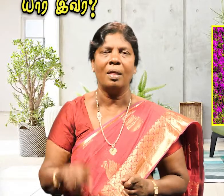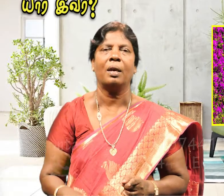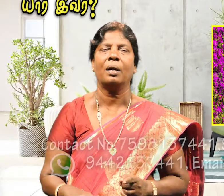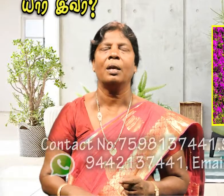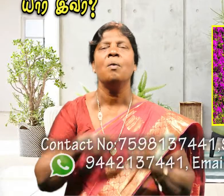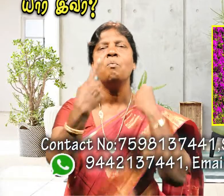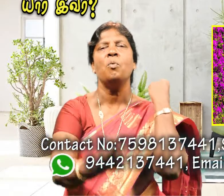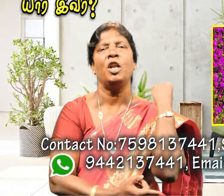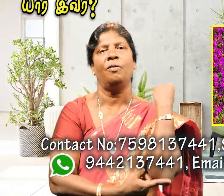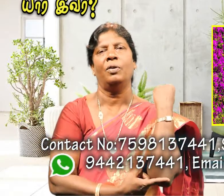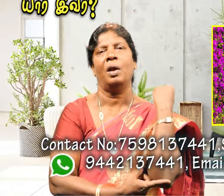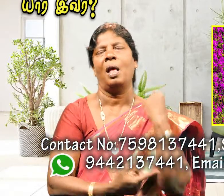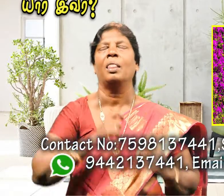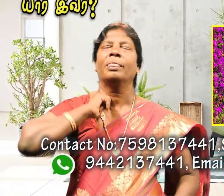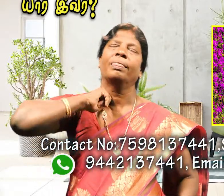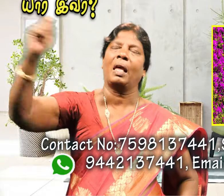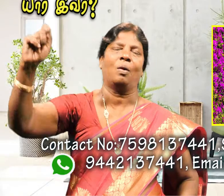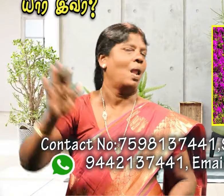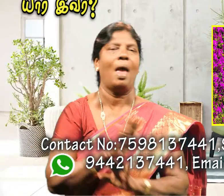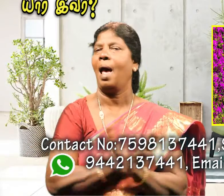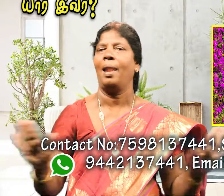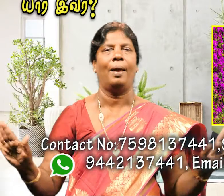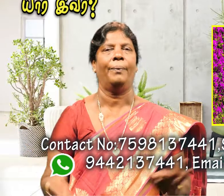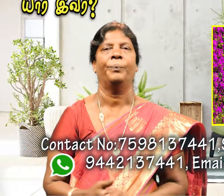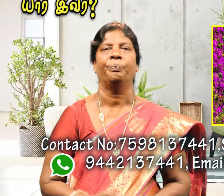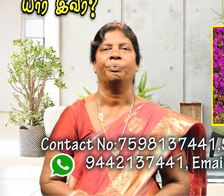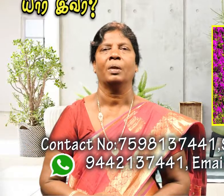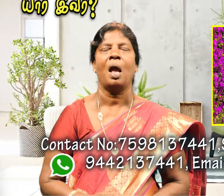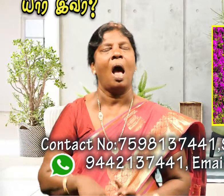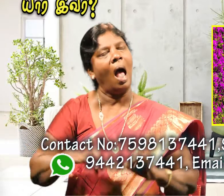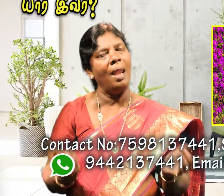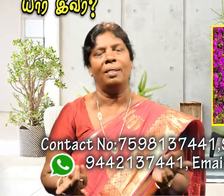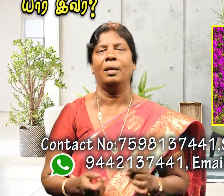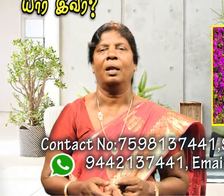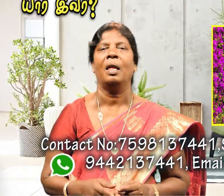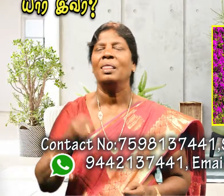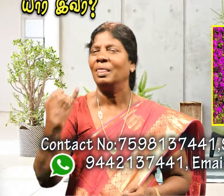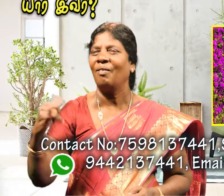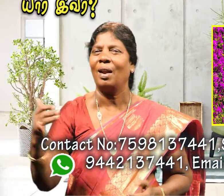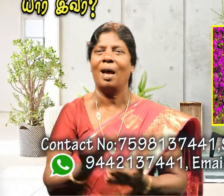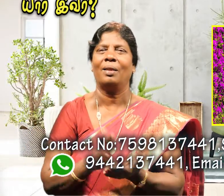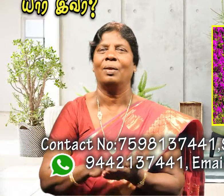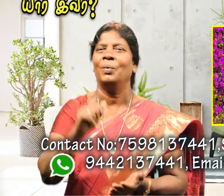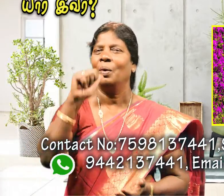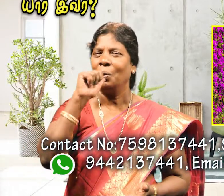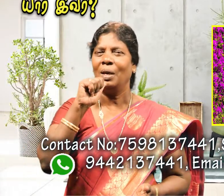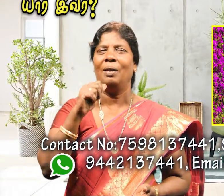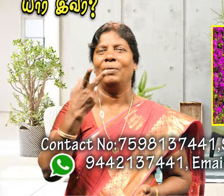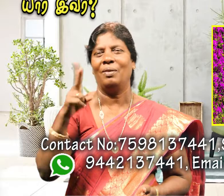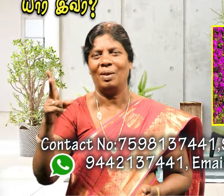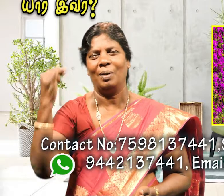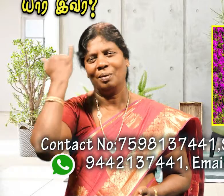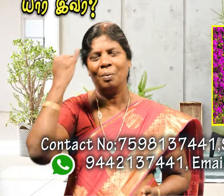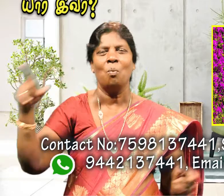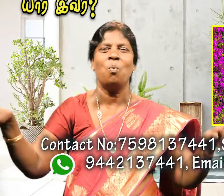ஆனால் அதற்கு தீர்வு தற்கொலை ஆகாது, அதற்கு தீர்வு தவறான பழக்க